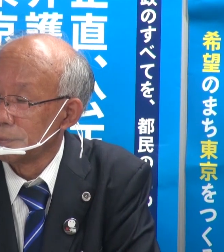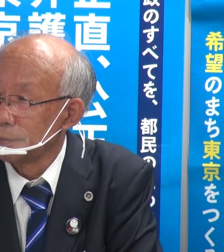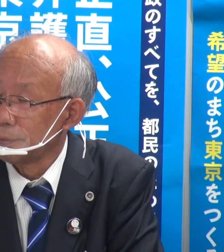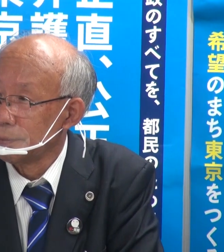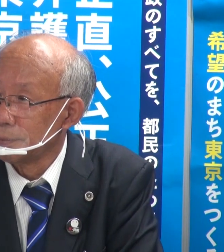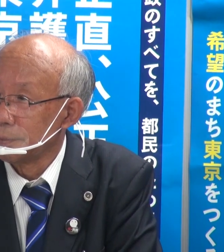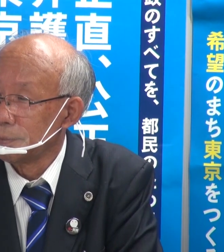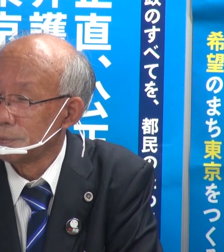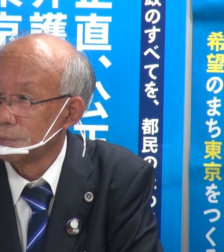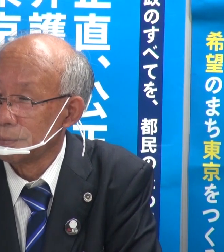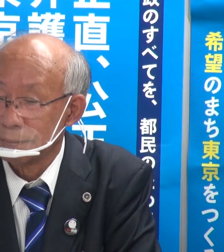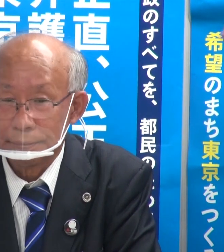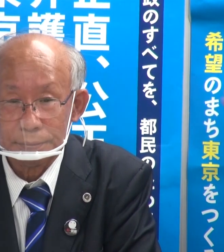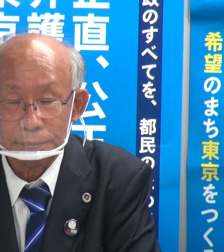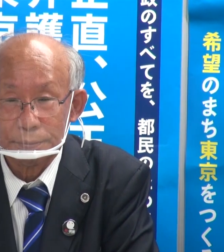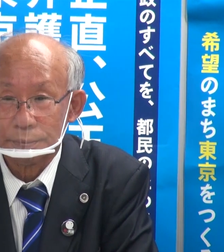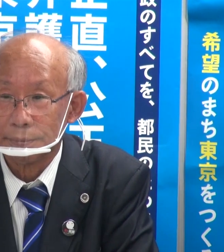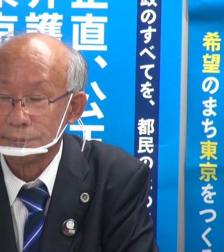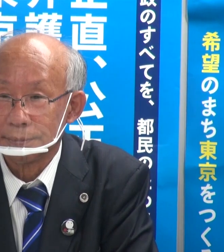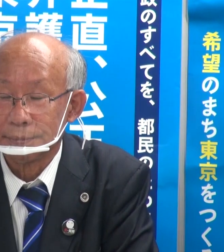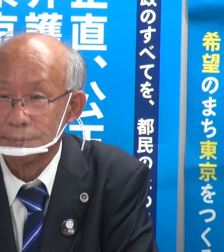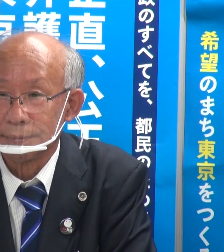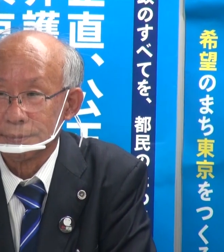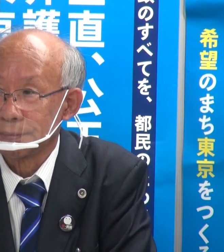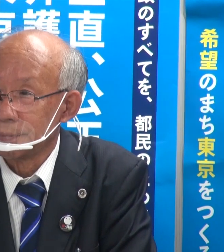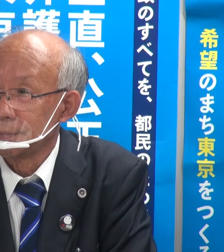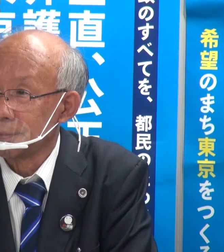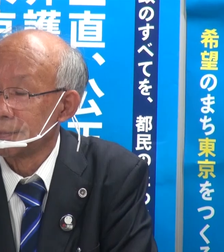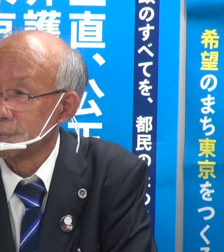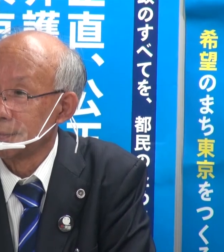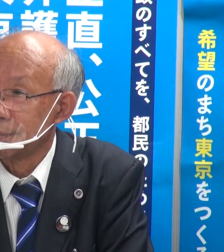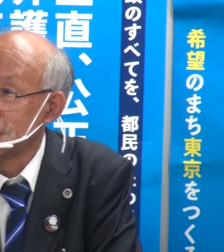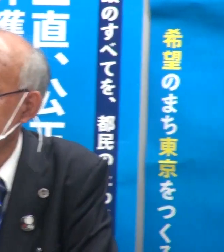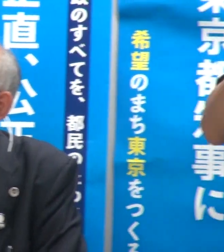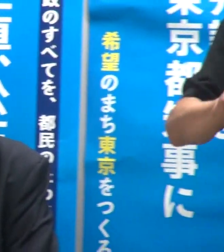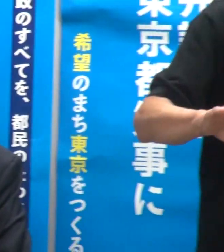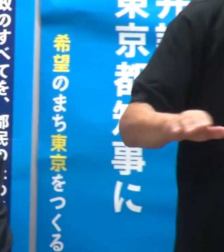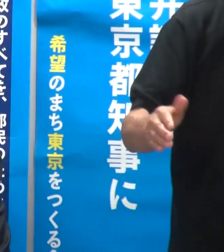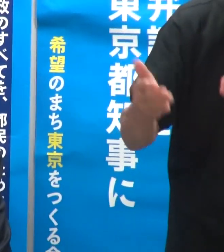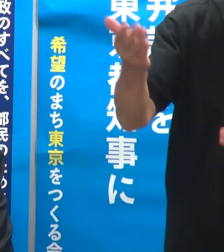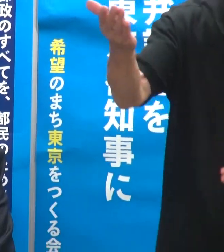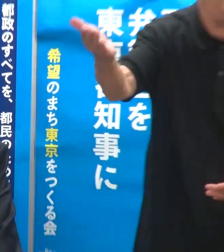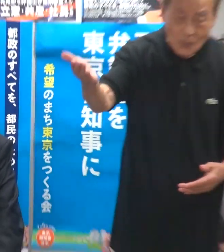報告したいと思います。よろしくお願いします。他にいかがでしょうか。はい、